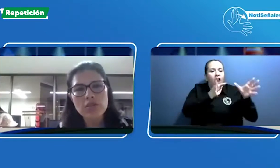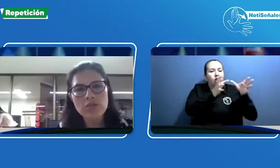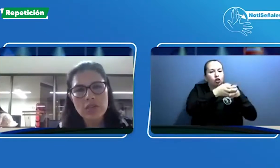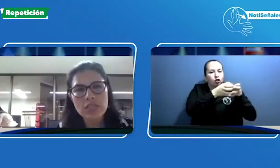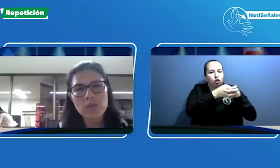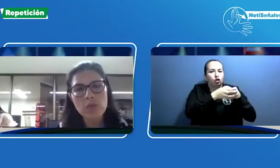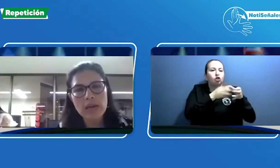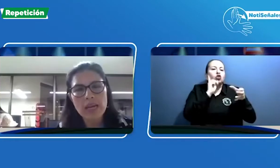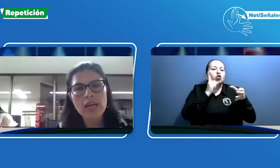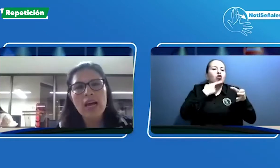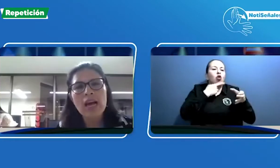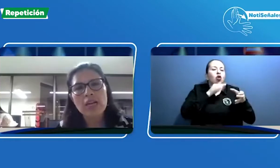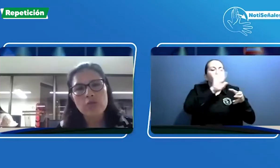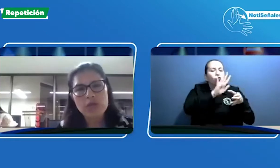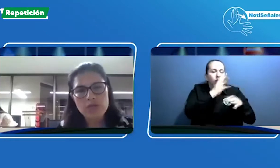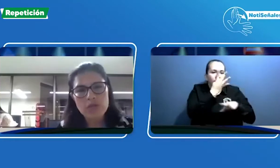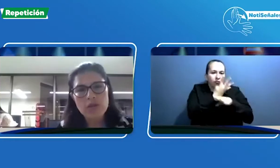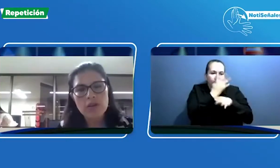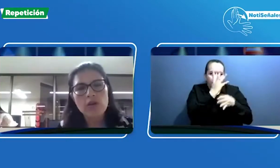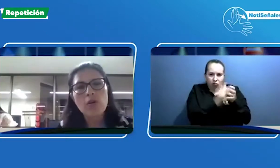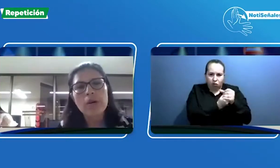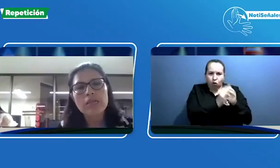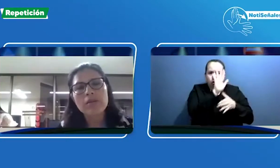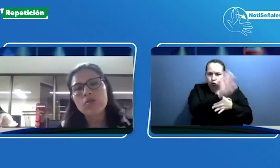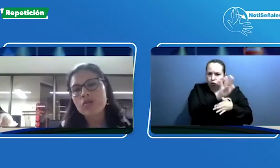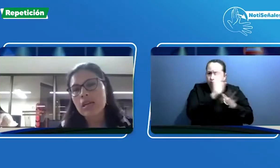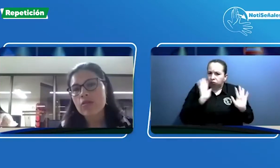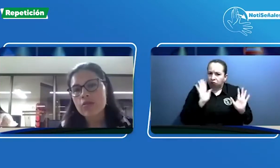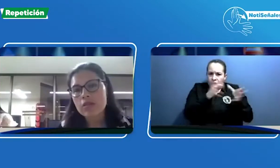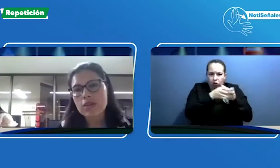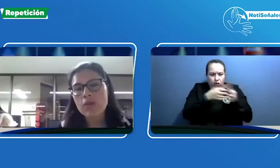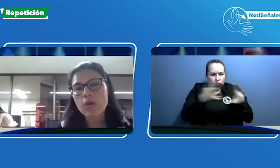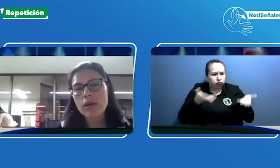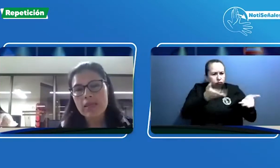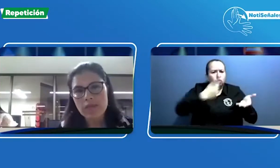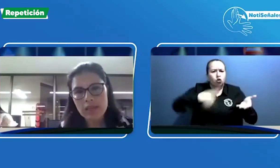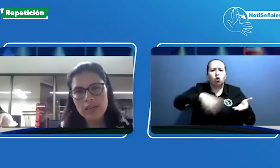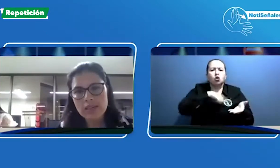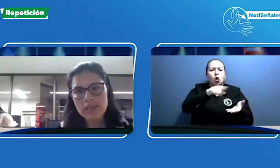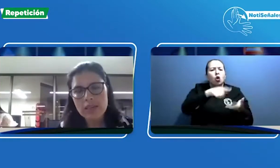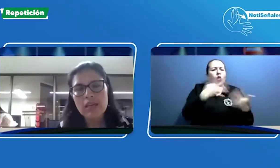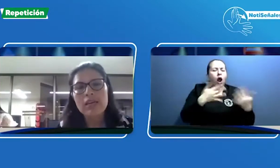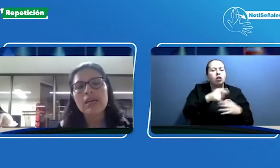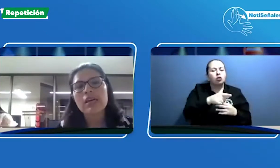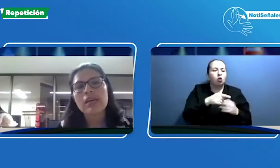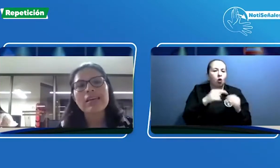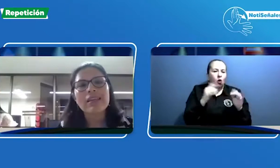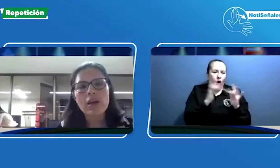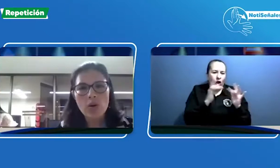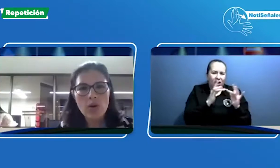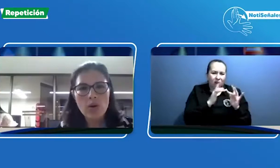Personas Sordas de Popayán a su pesar. Compartimos el contacto de Juan David y de Gloria,